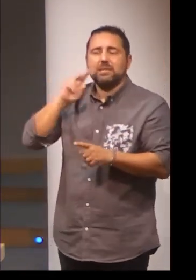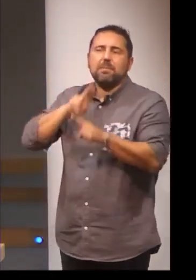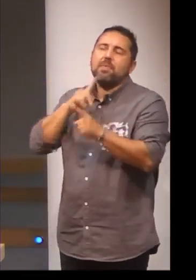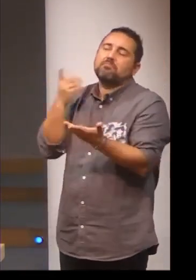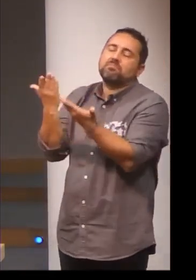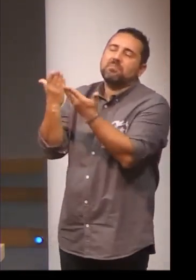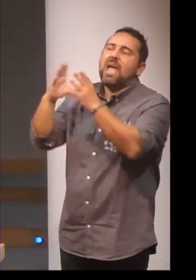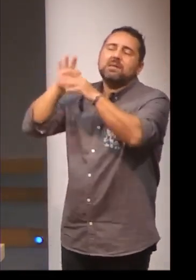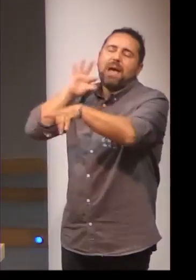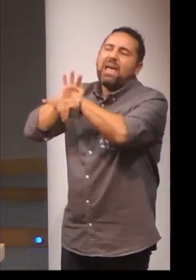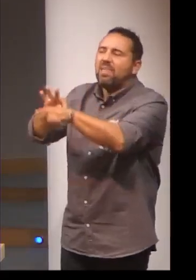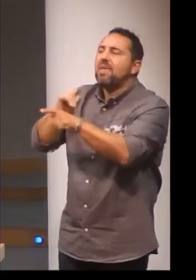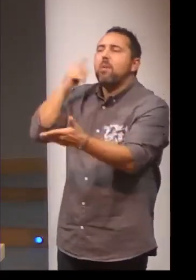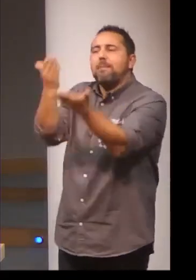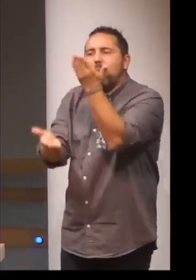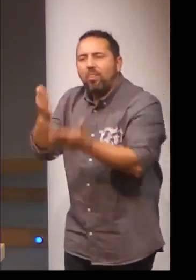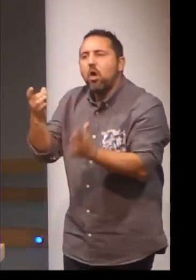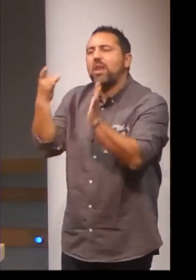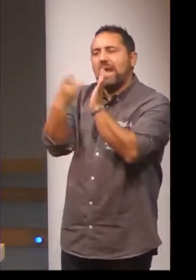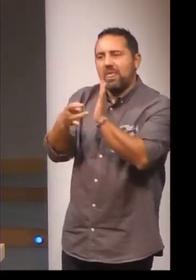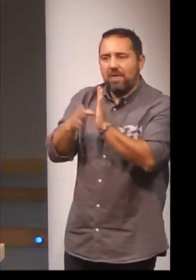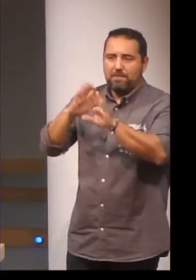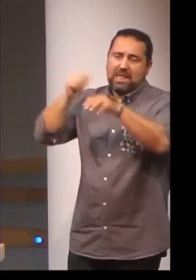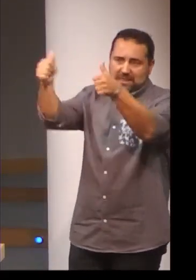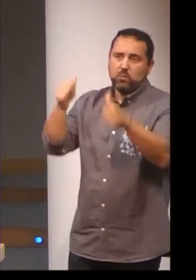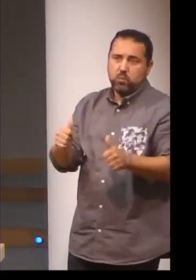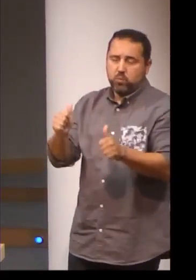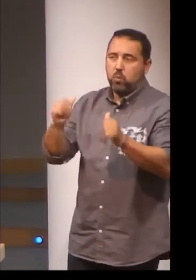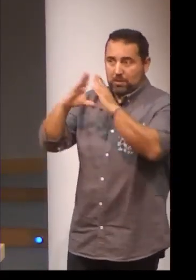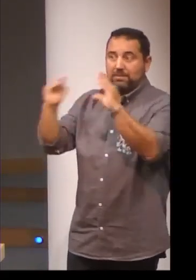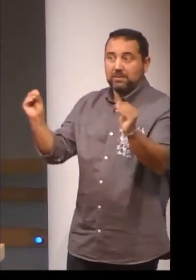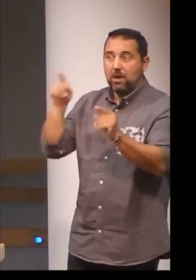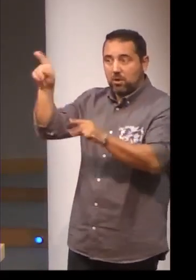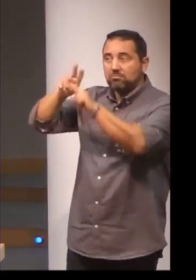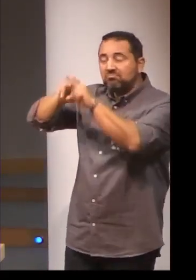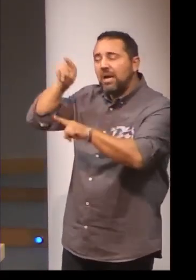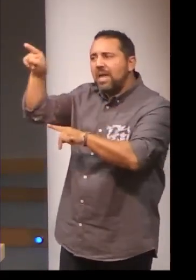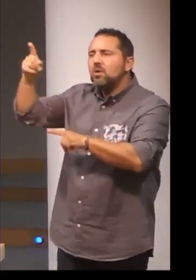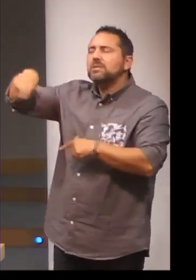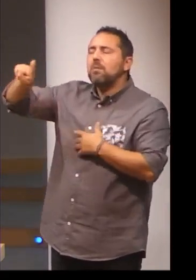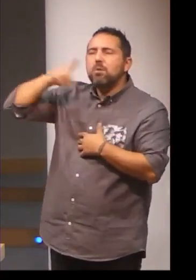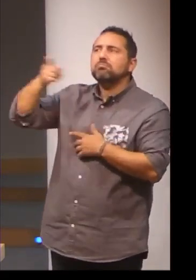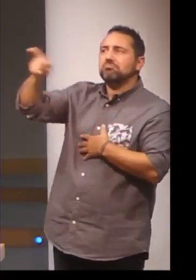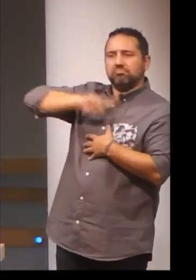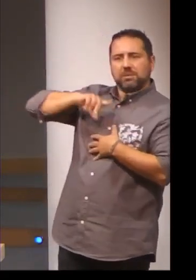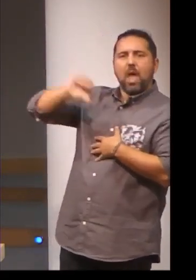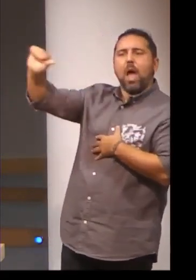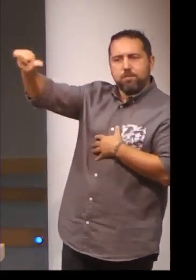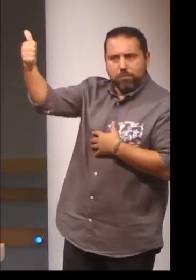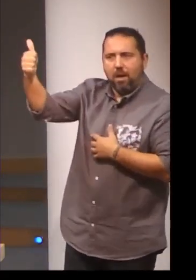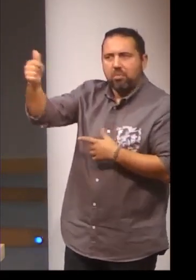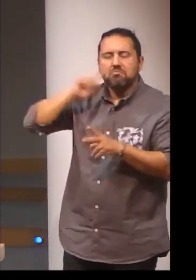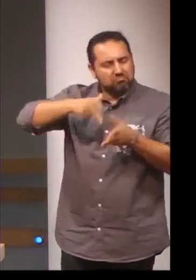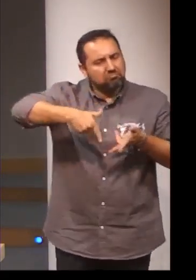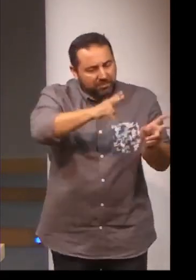admitido el desarrollo del título de grado. Nosotros, con esa aprobación, empezamos a impartir este curso electivo un grado